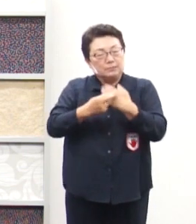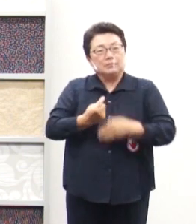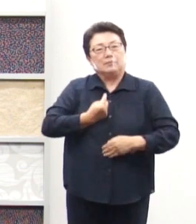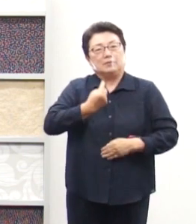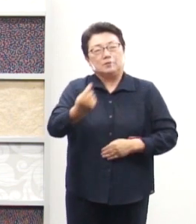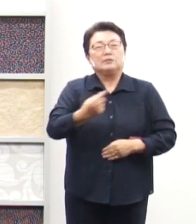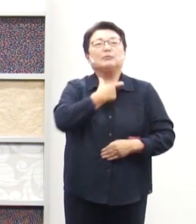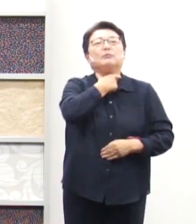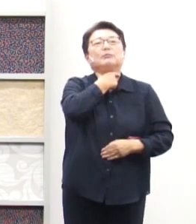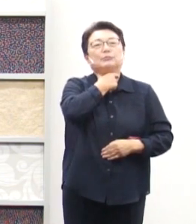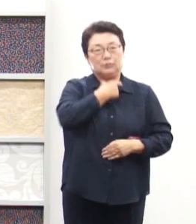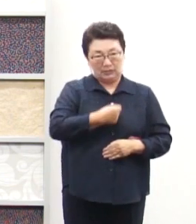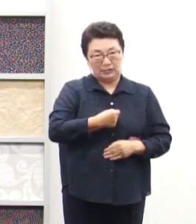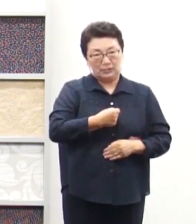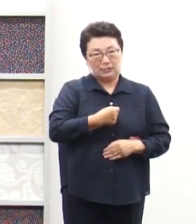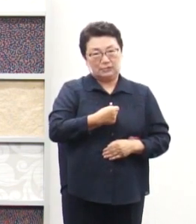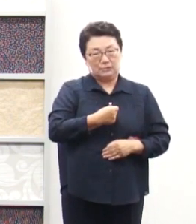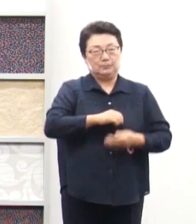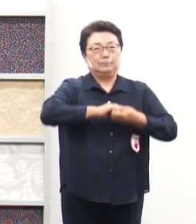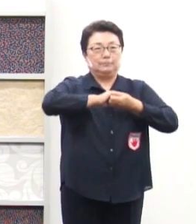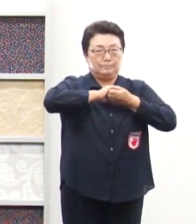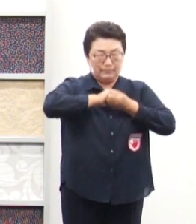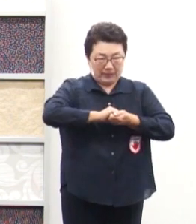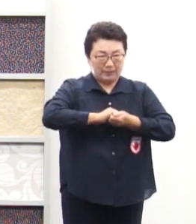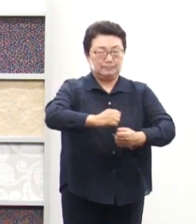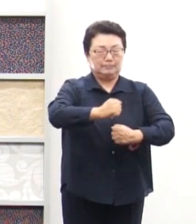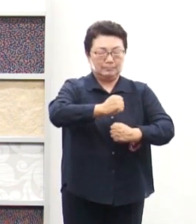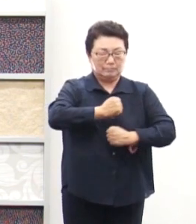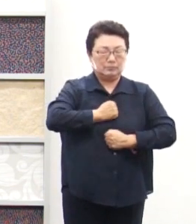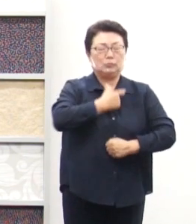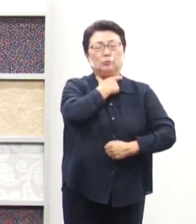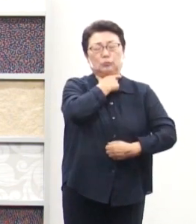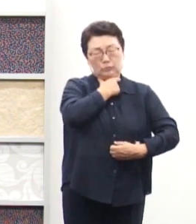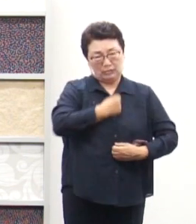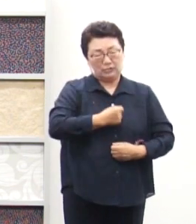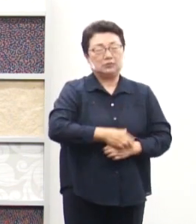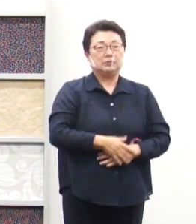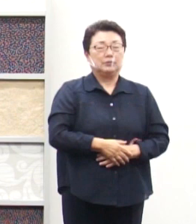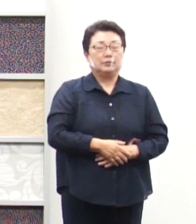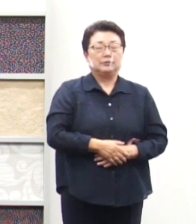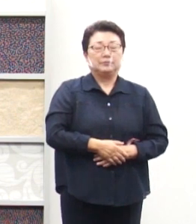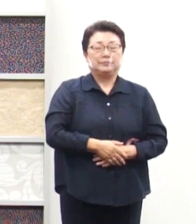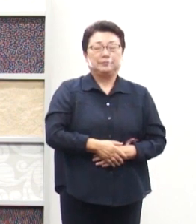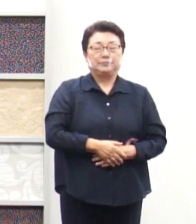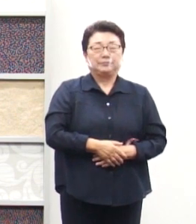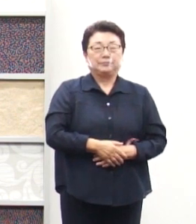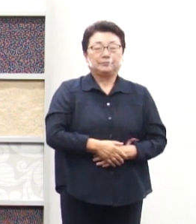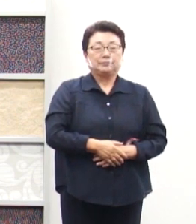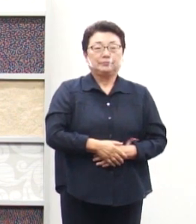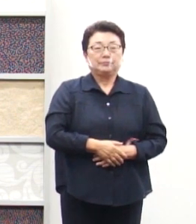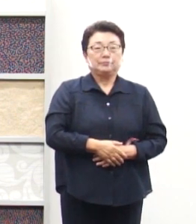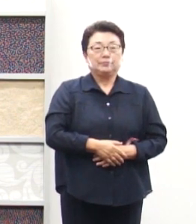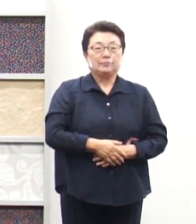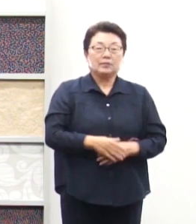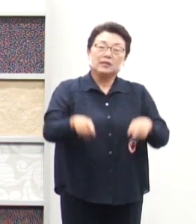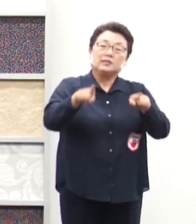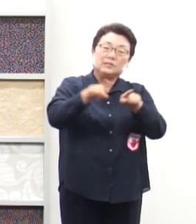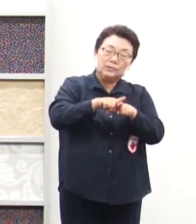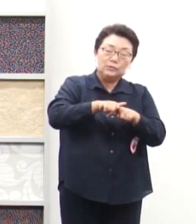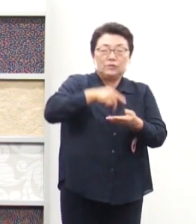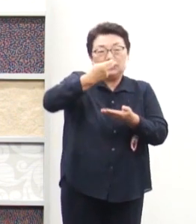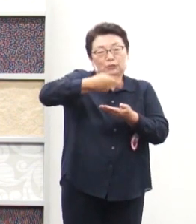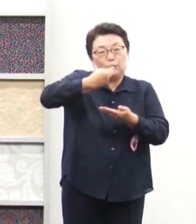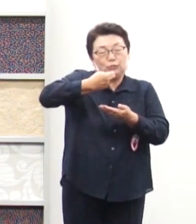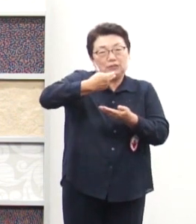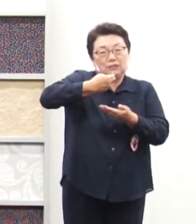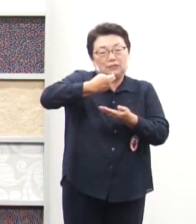くということをぜひ徹底をしていただきたいなと思います。会食の場で